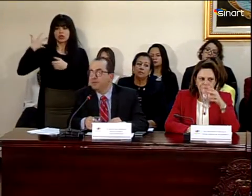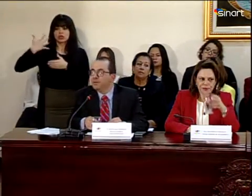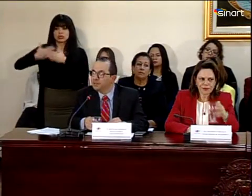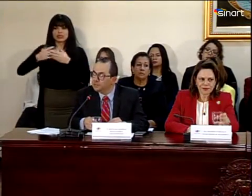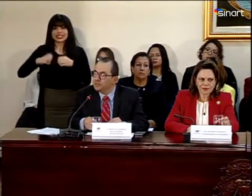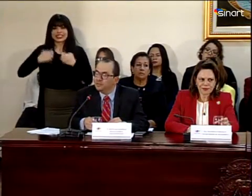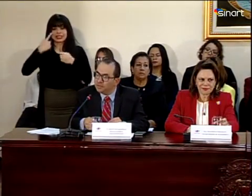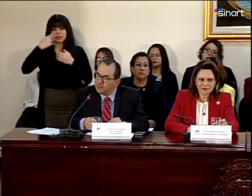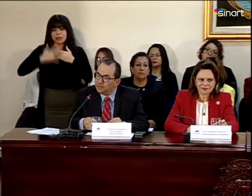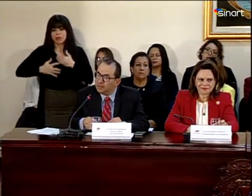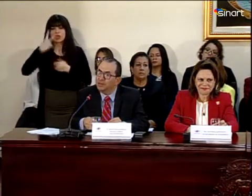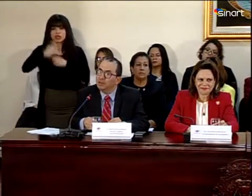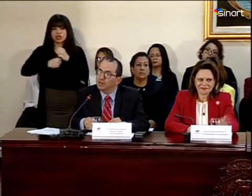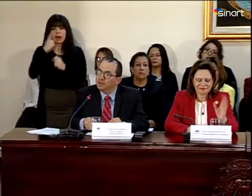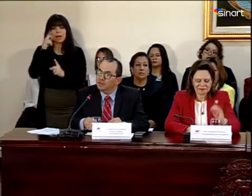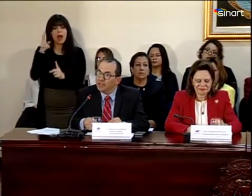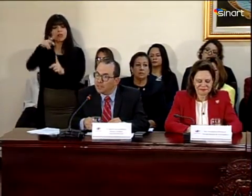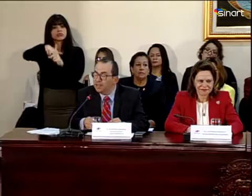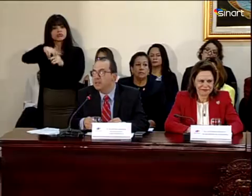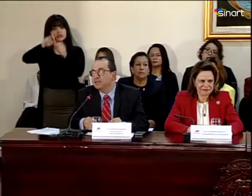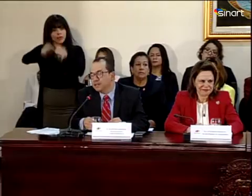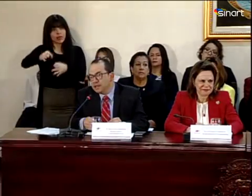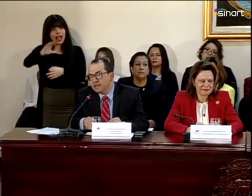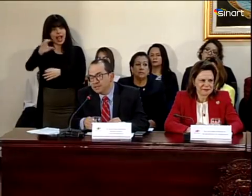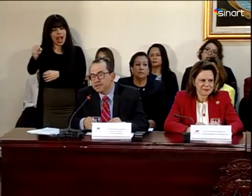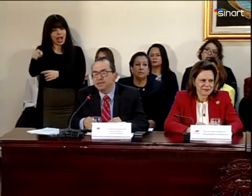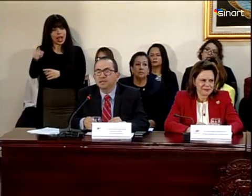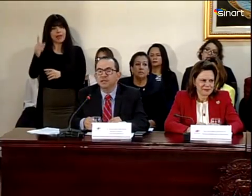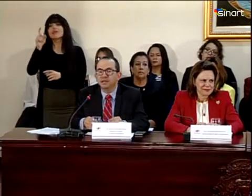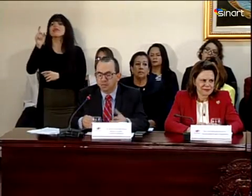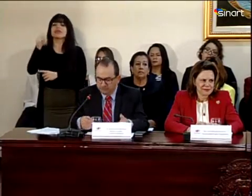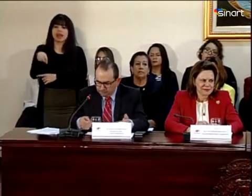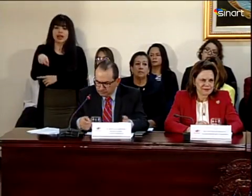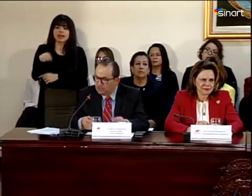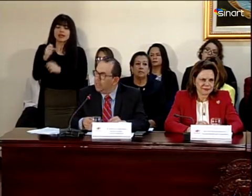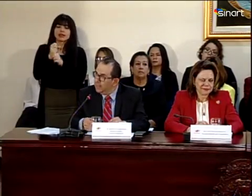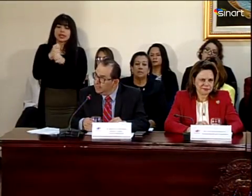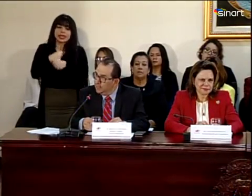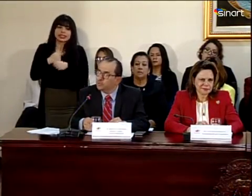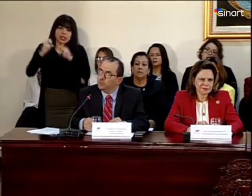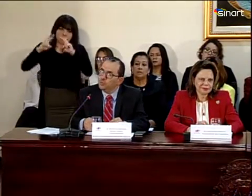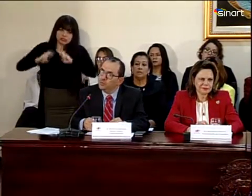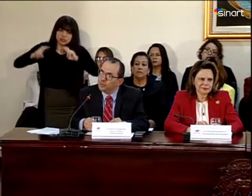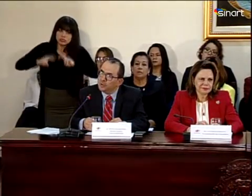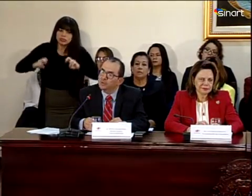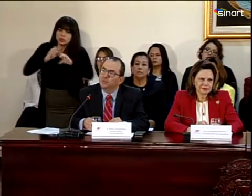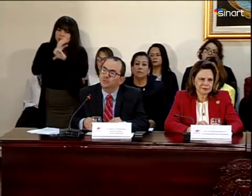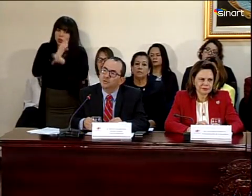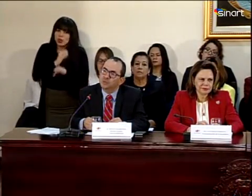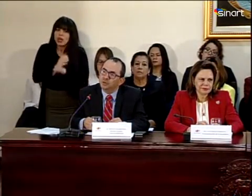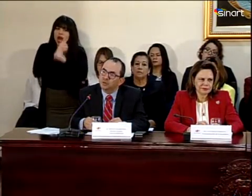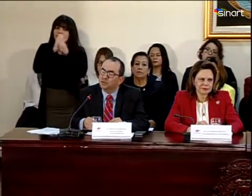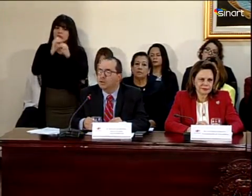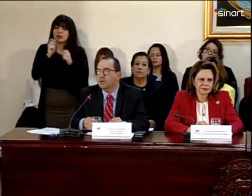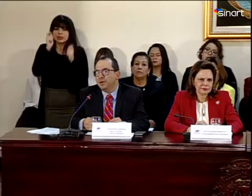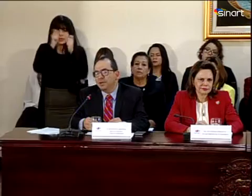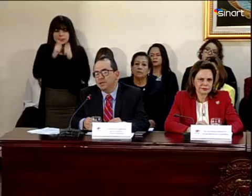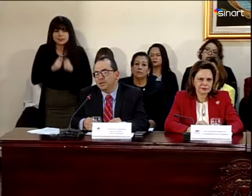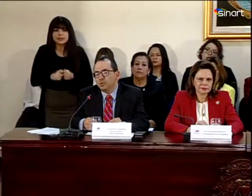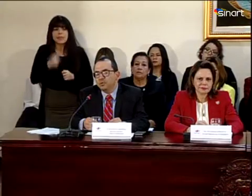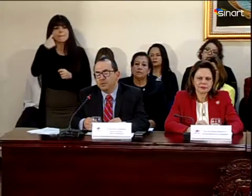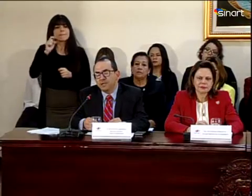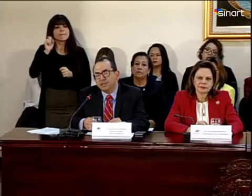para la implementación definitiva de la caja, tendrán que ser analizados con mucho cuidado, con mucho detenimiento,